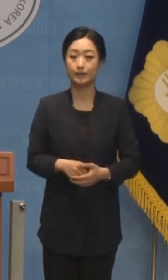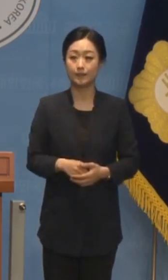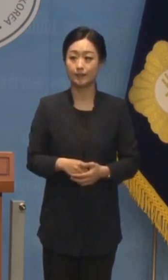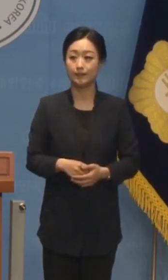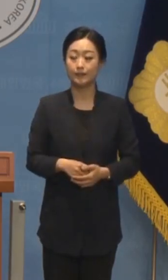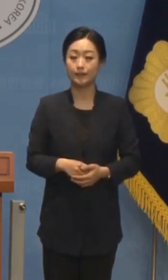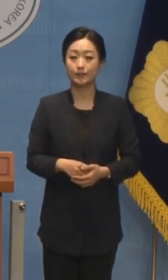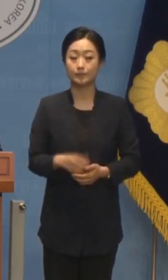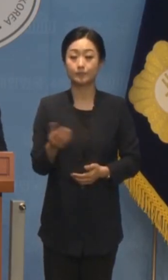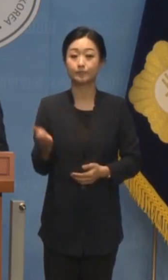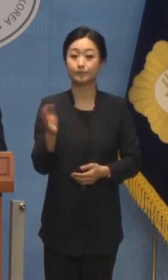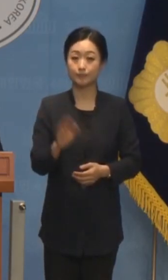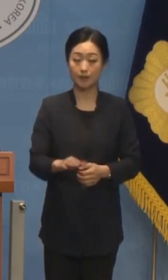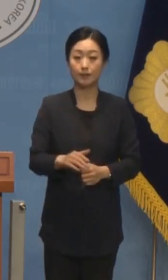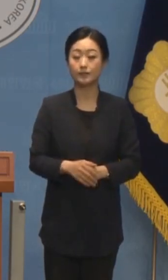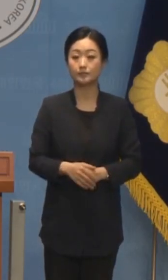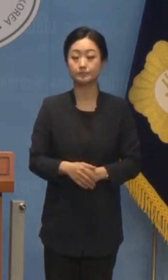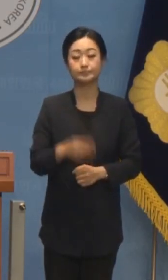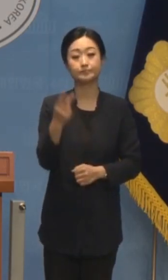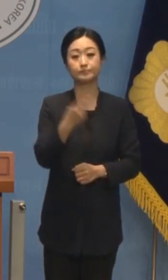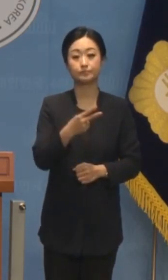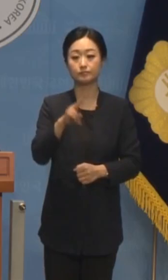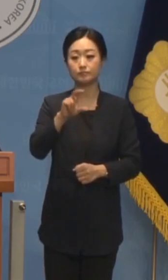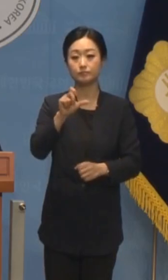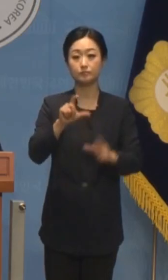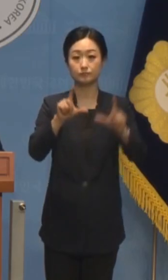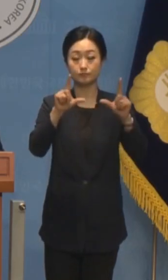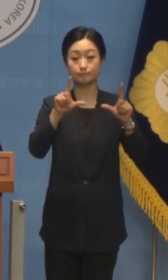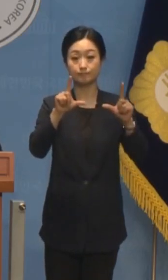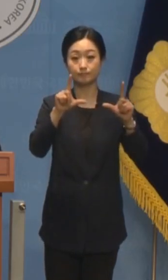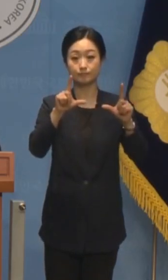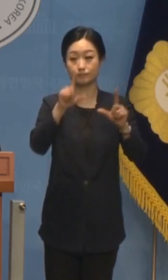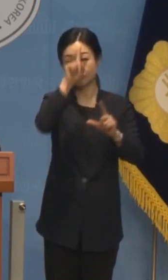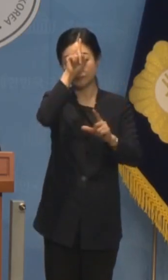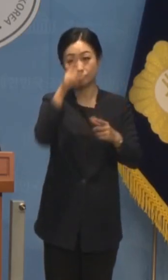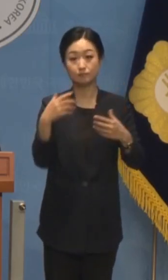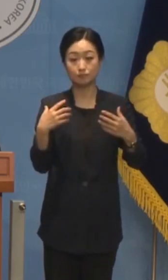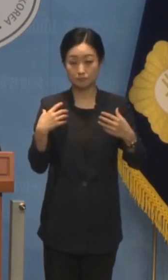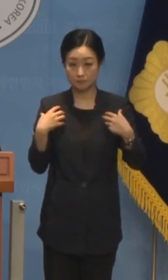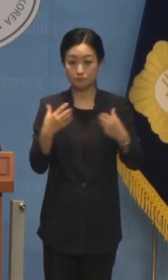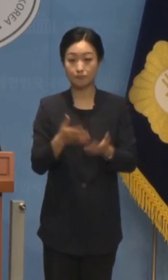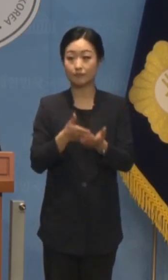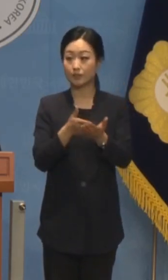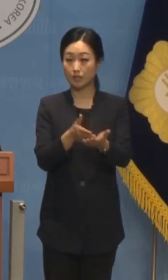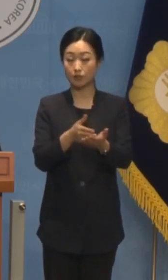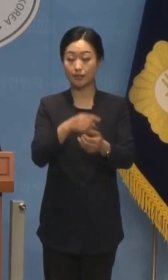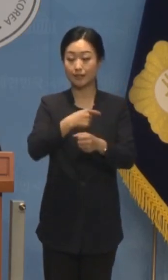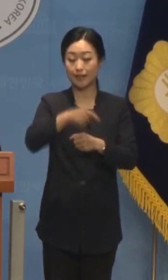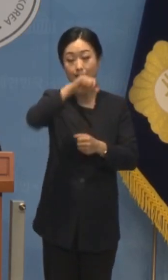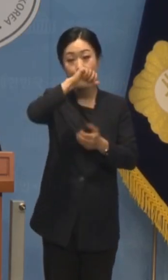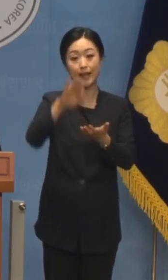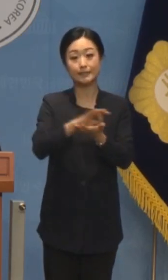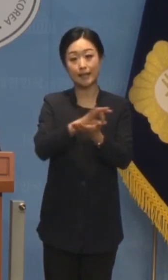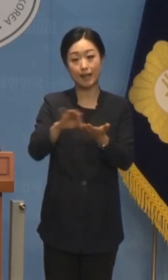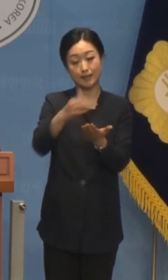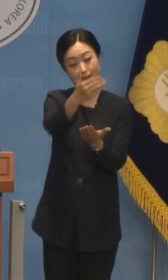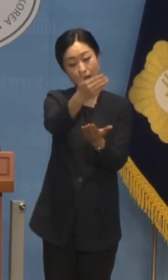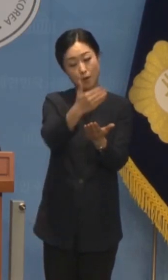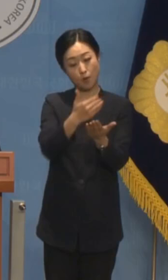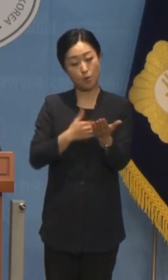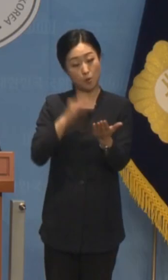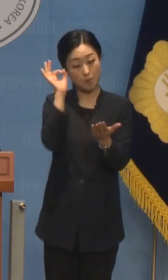있습니다 그러면 2025년 년도 정부에서 제출한 내년 예산 안에는 제대로